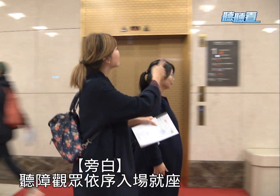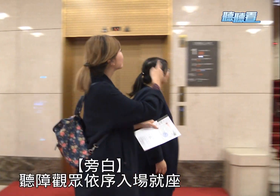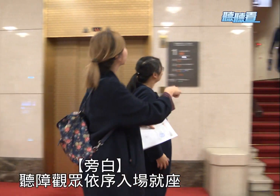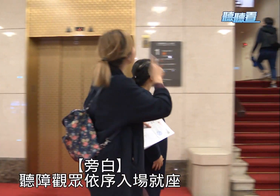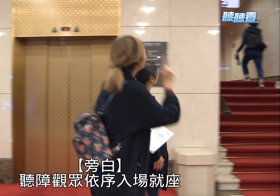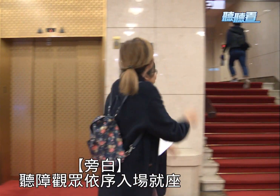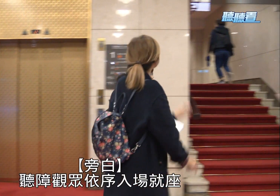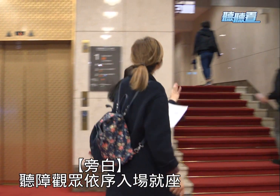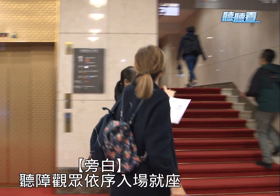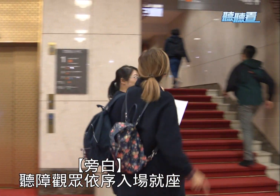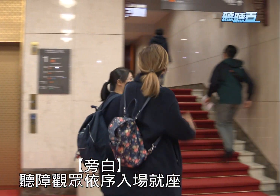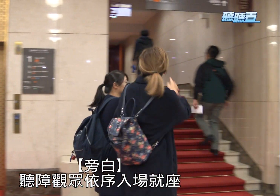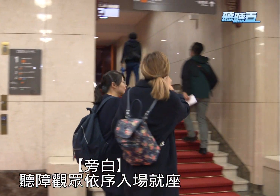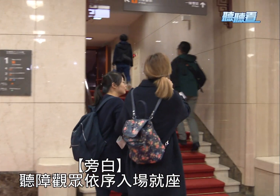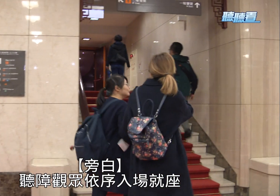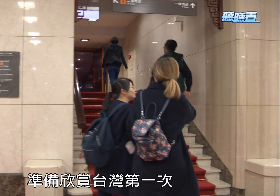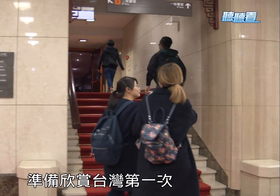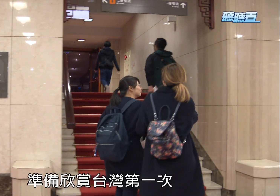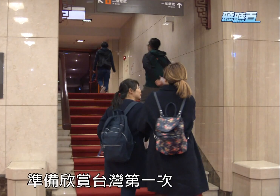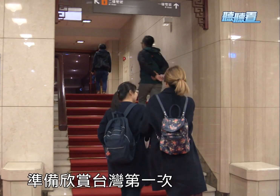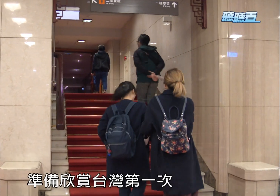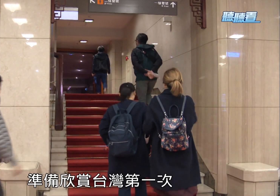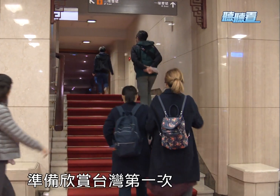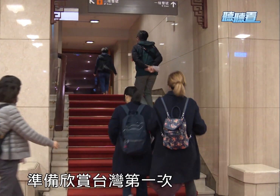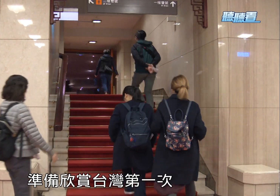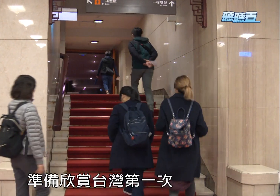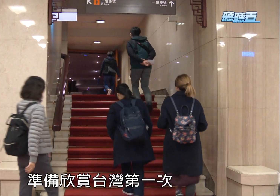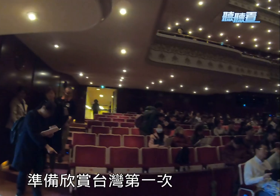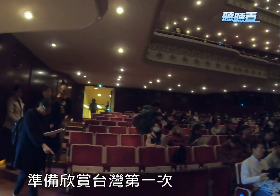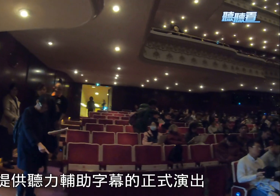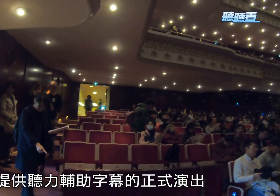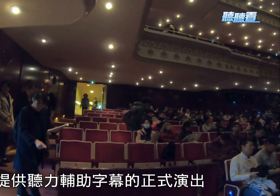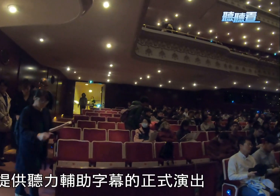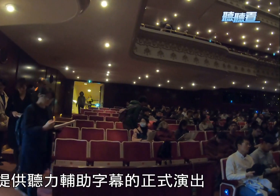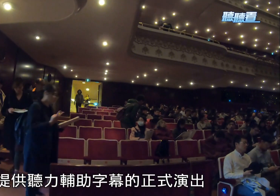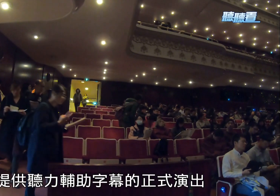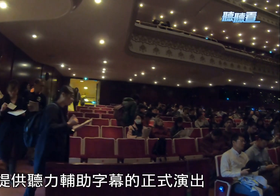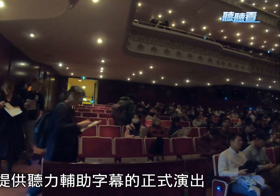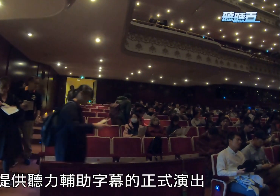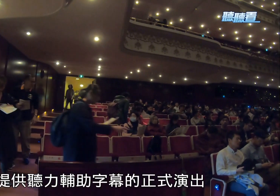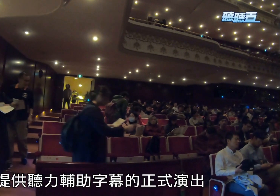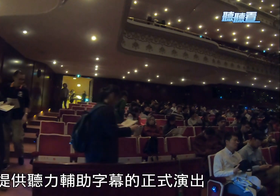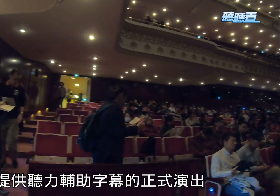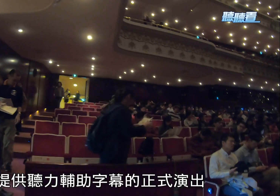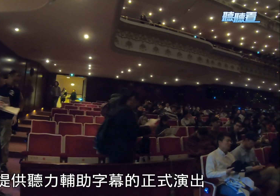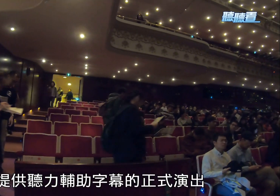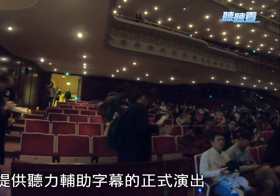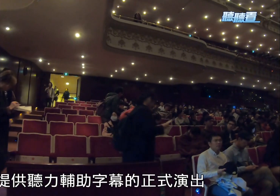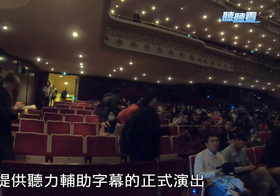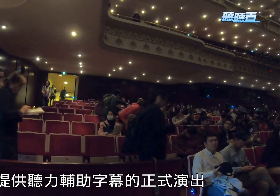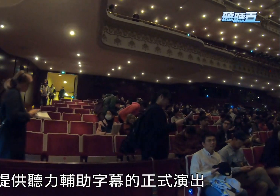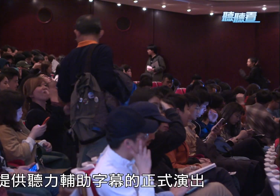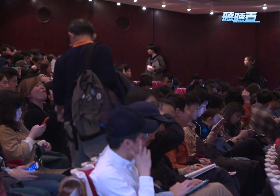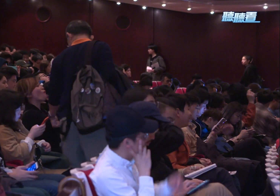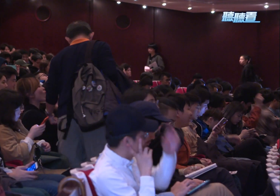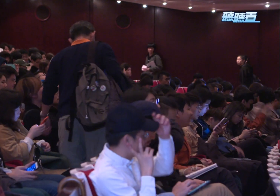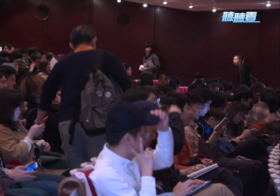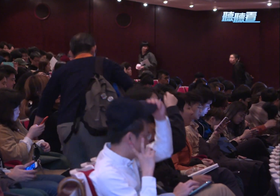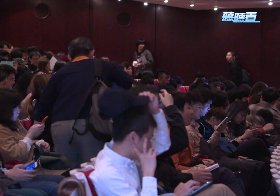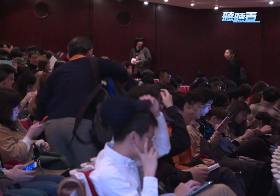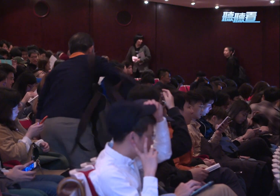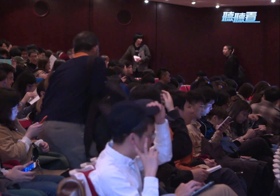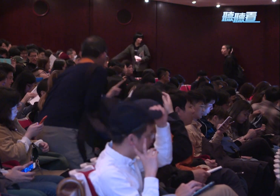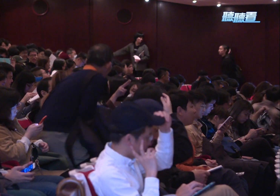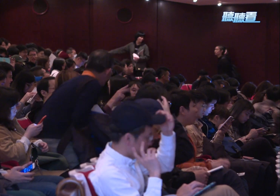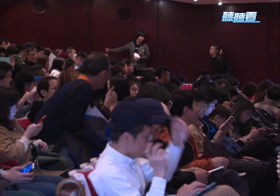听障观众依序入场就座，准备欣赏台湾第一次提供听力辅助字幕的正式演出。 好了